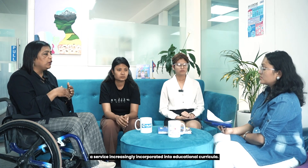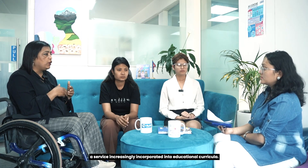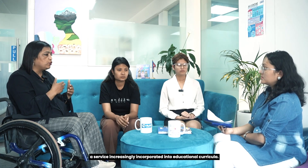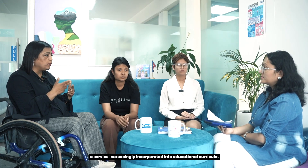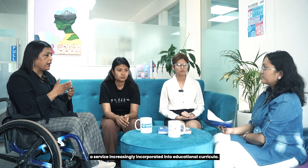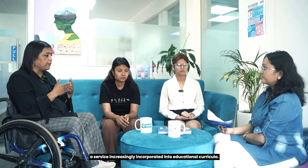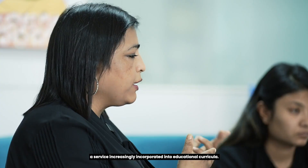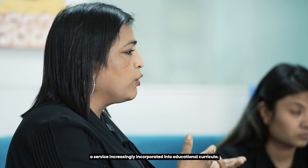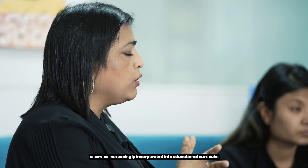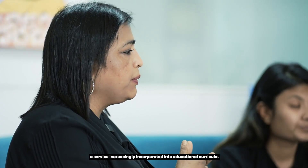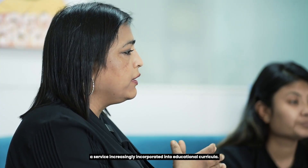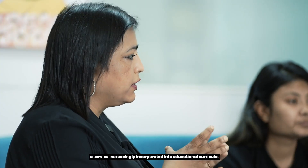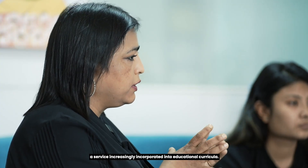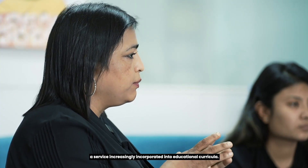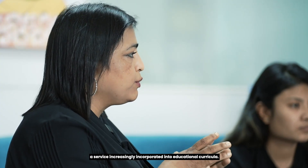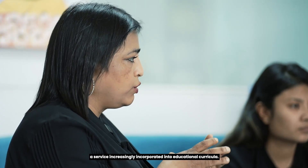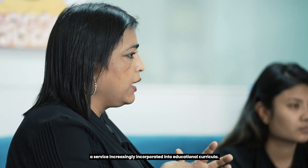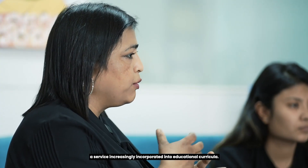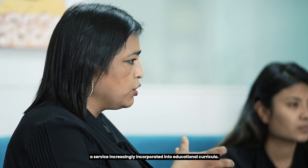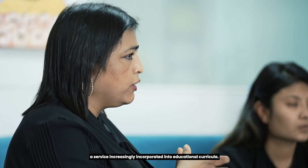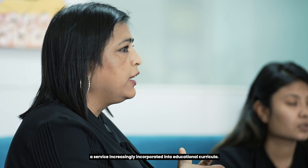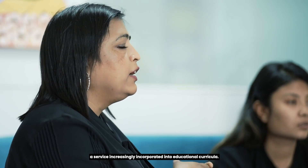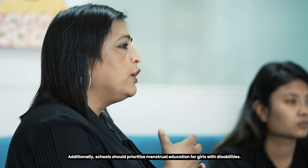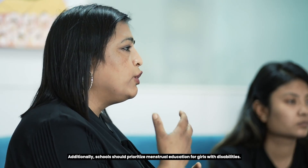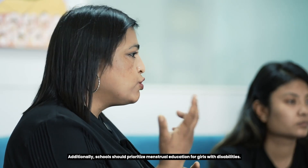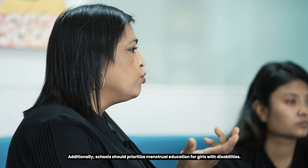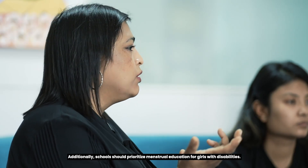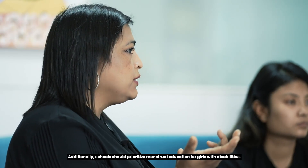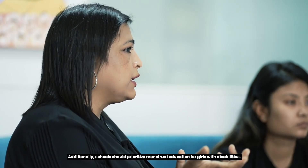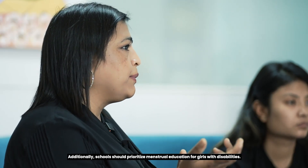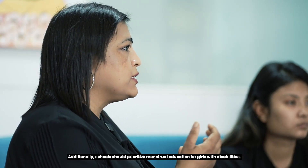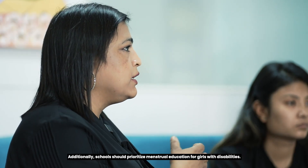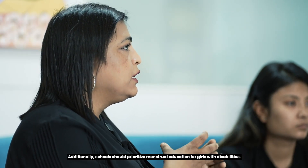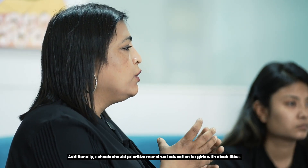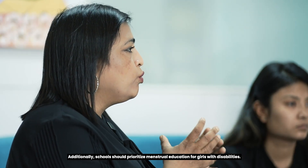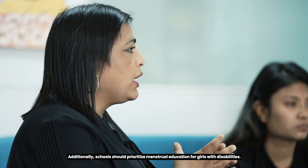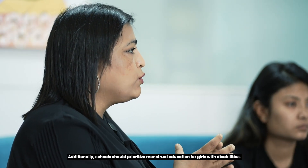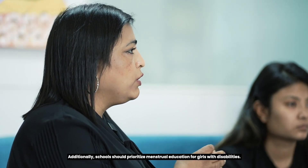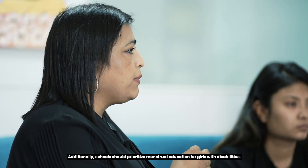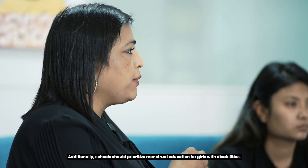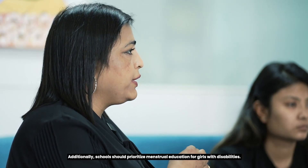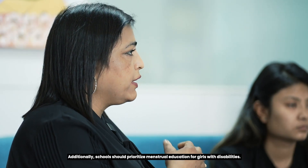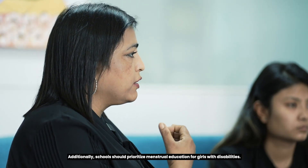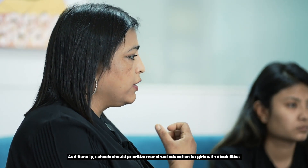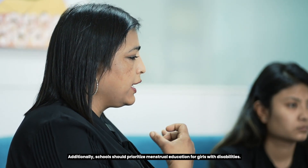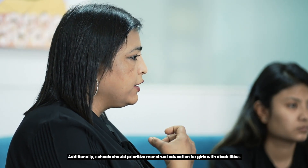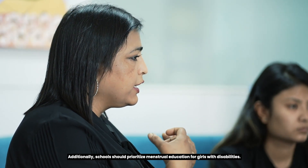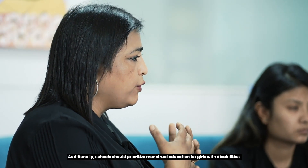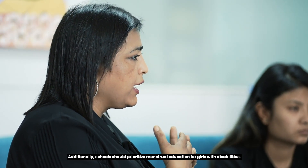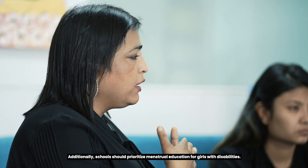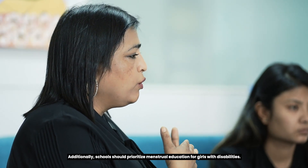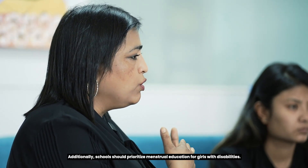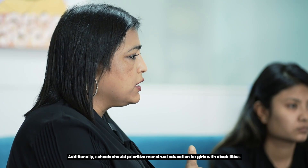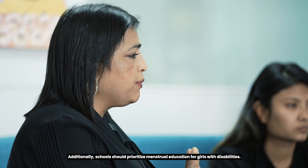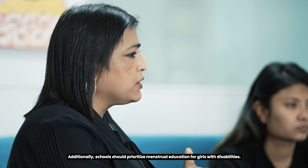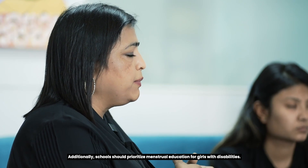छ, त्यो बारेमा घरकोले पनि अलिकति छोरीलाई बुझाउने र स्कुल गइसकेपछि उसलाई त्यो इन्भाइरोमेन्ट क्रिएट गर्नलाई, किनकि